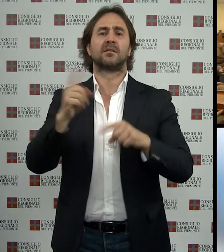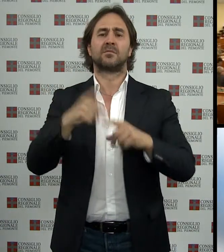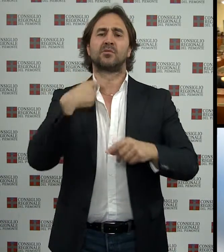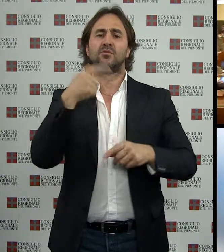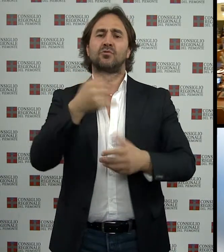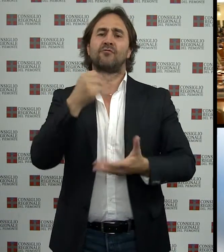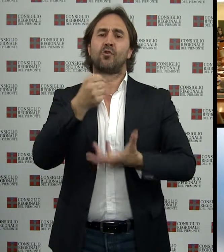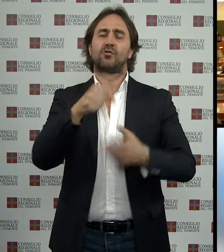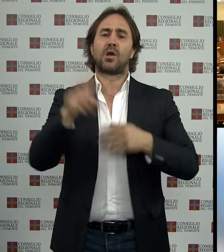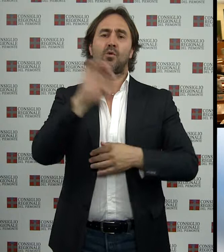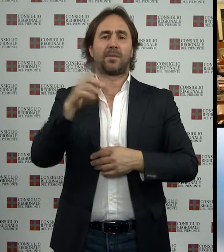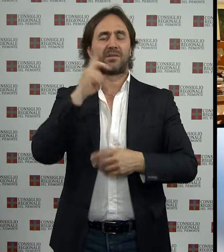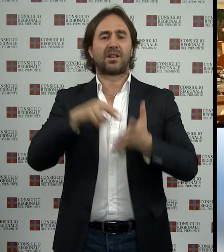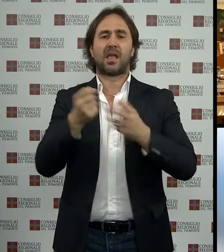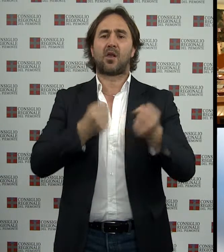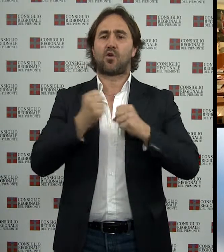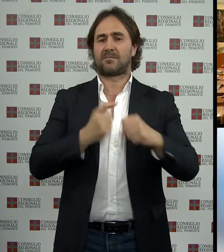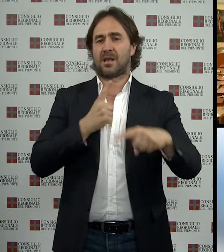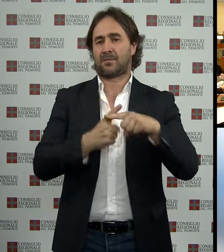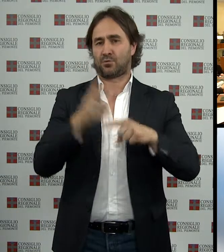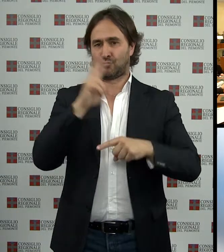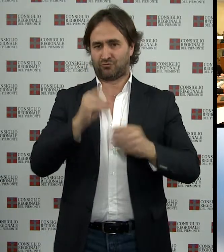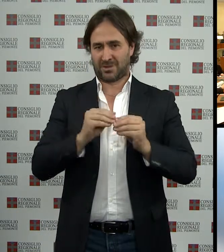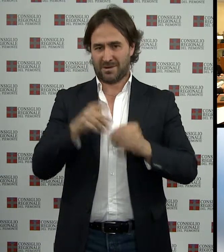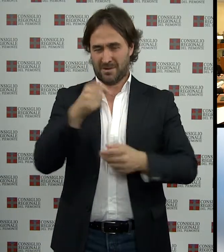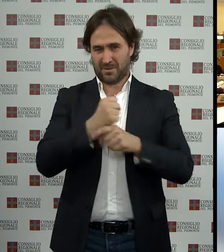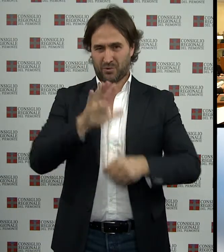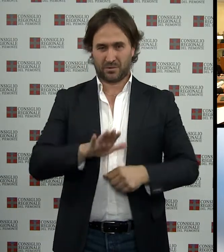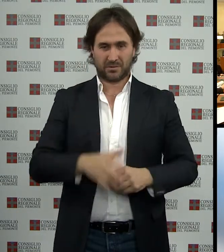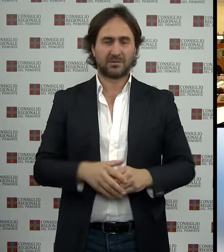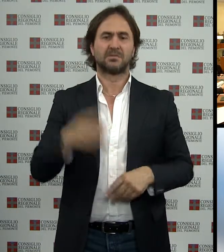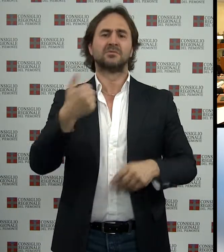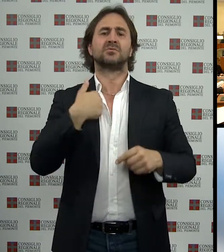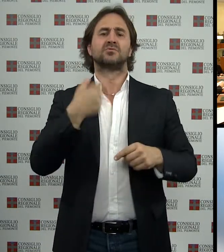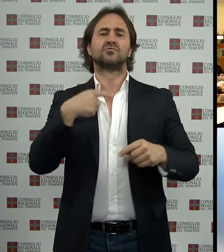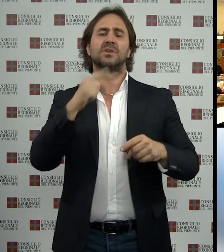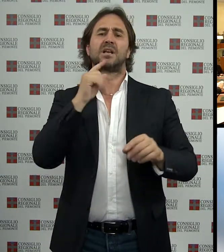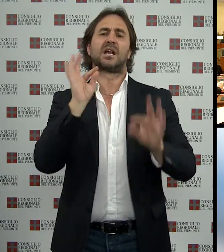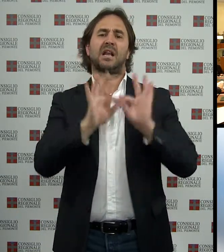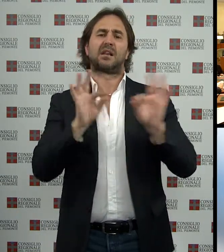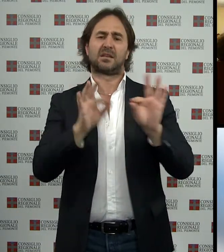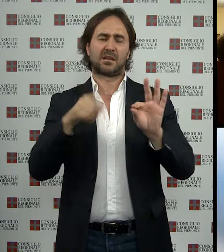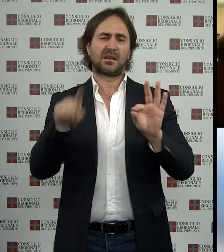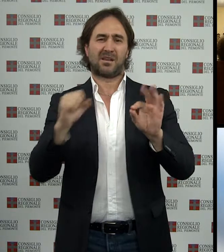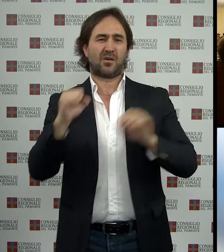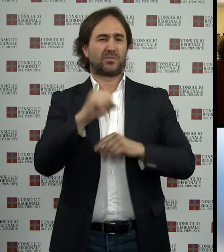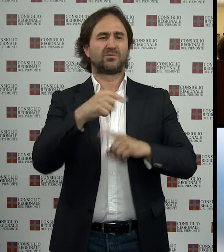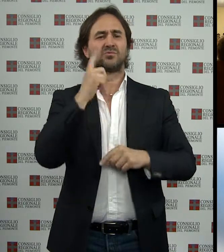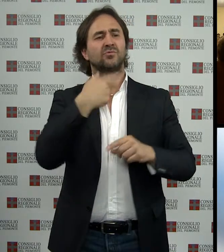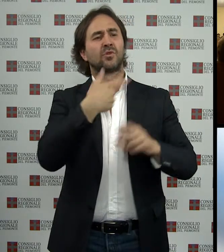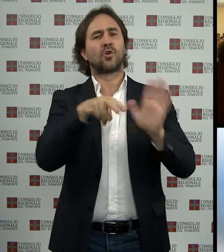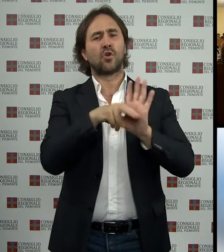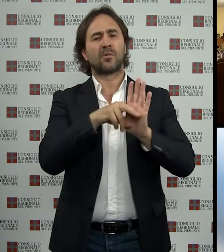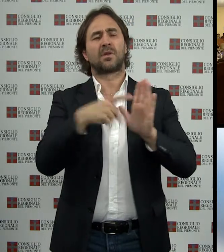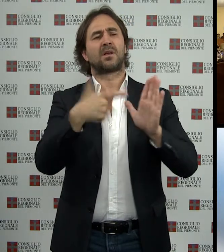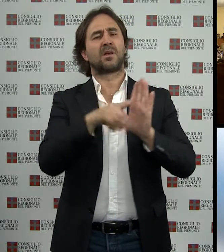rilanciare l'economia piemontese. Critiche le opposizioni che nei numerosi emendamenti hanno sottolineato la mancanza, tra gli obiettivi delle norme, di strategie